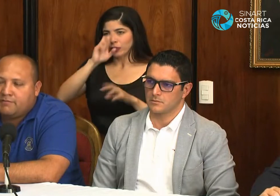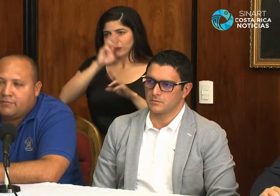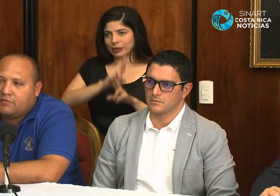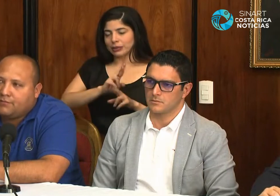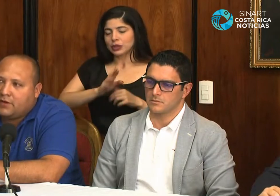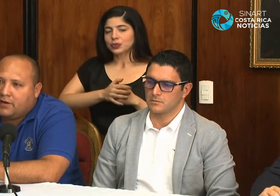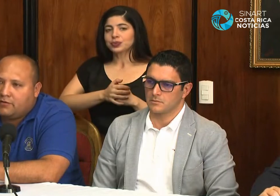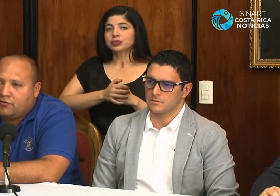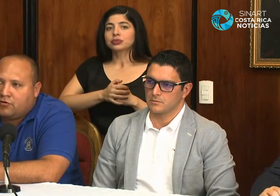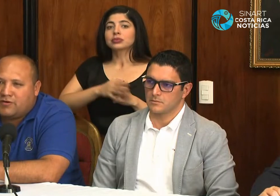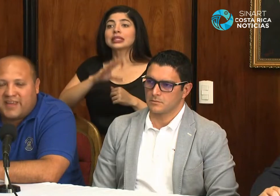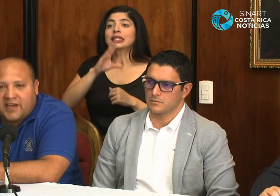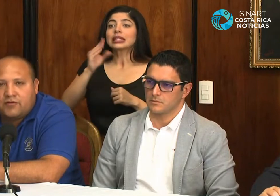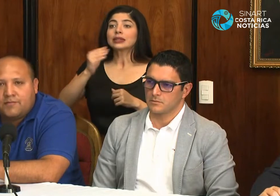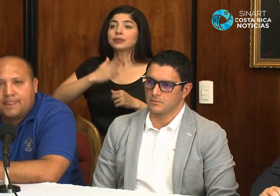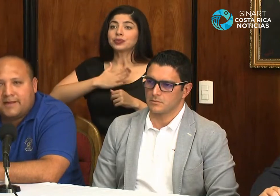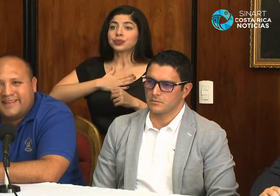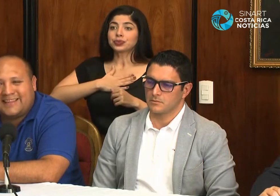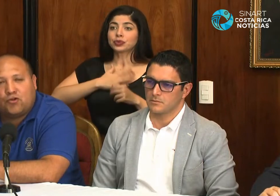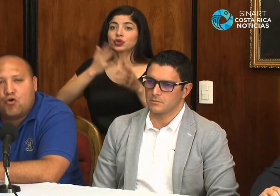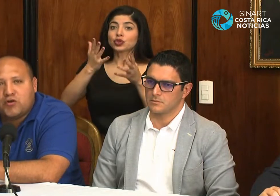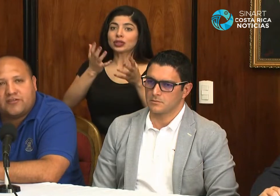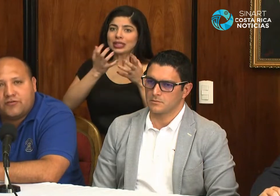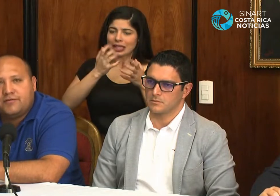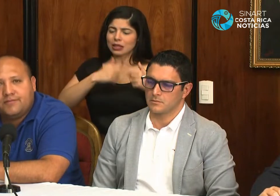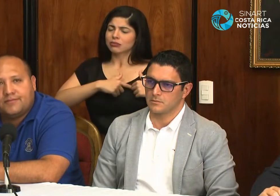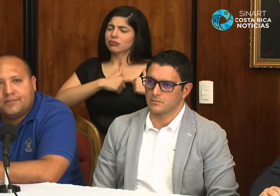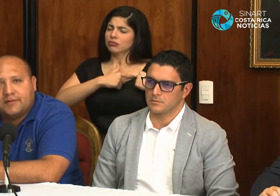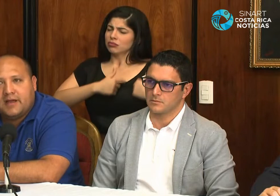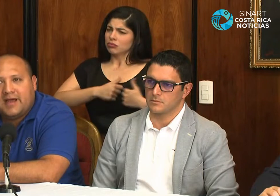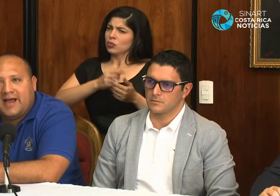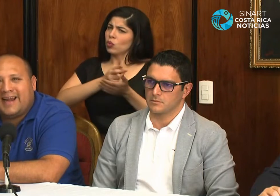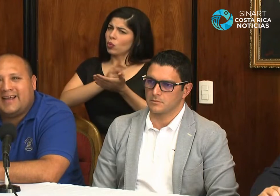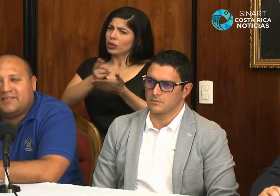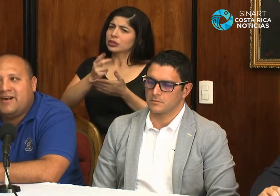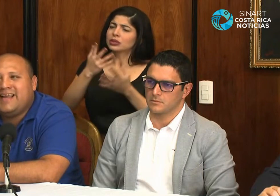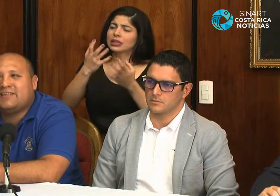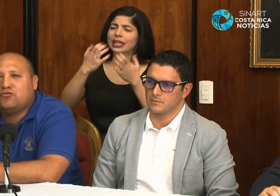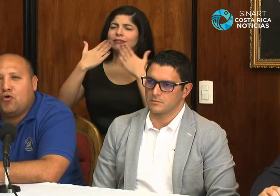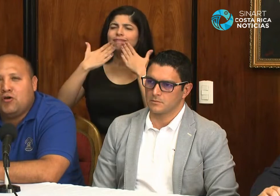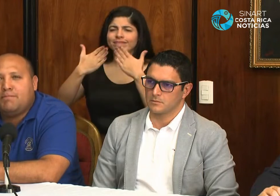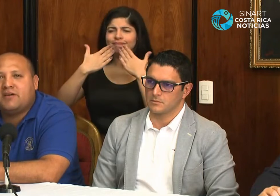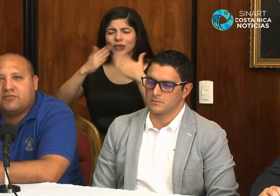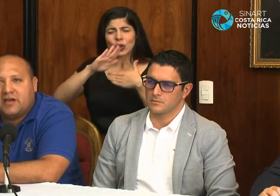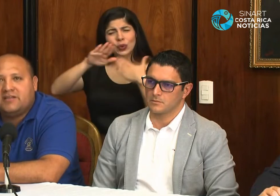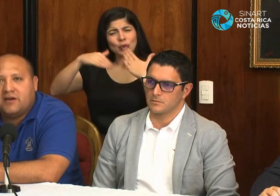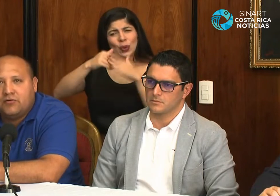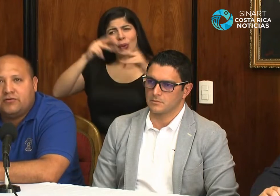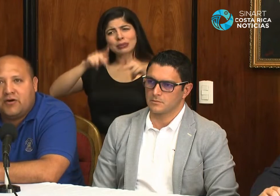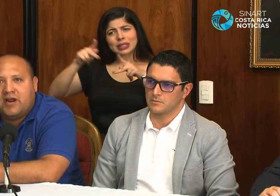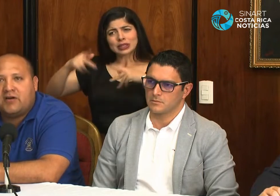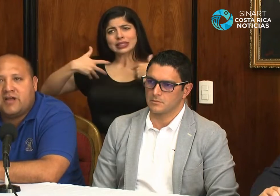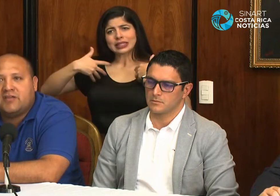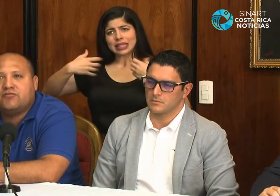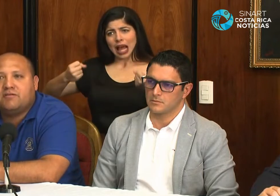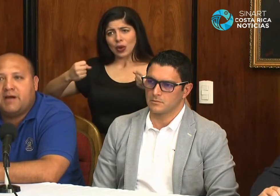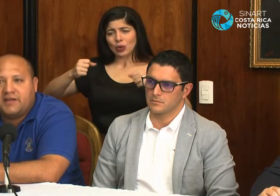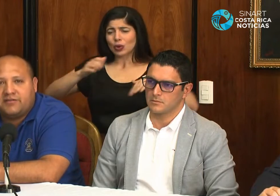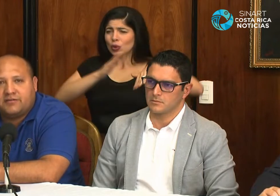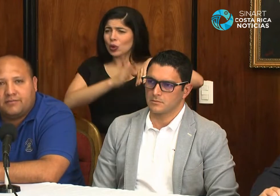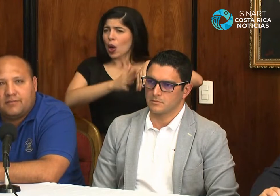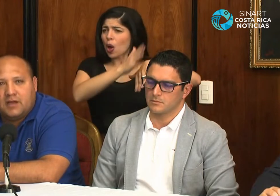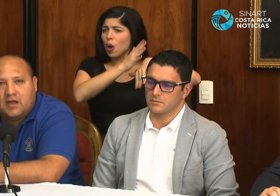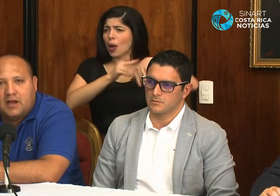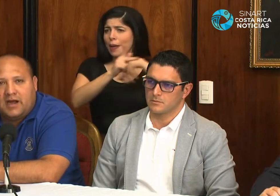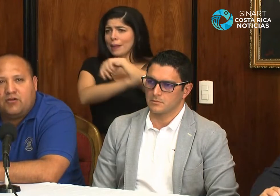Y yo quiero de todo corazón agradecerle a todo el personal de salud a lo largo y ancho del